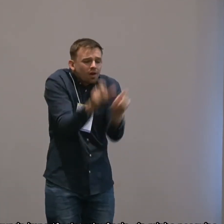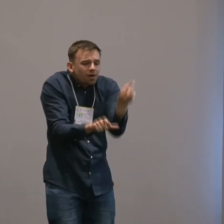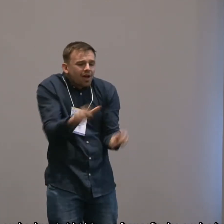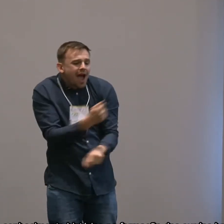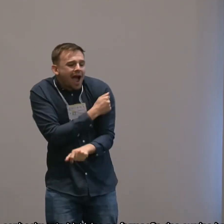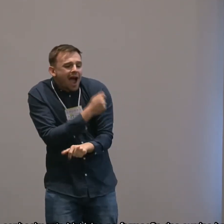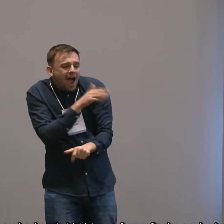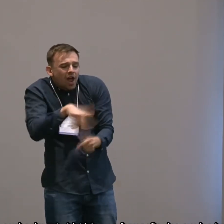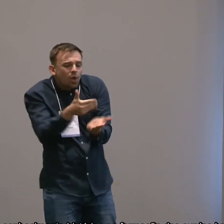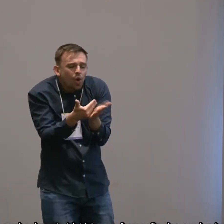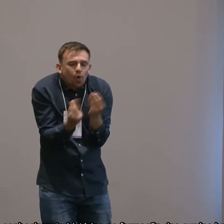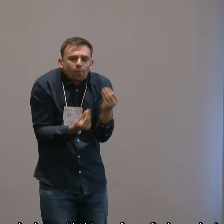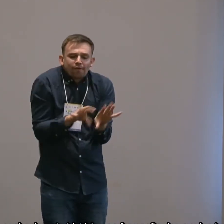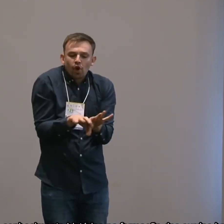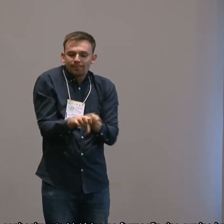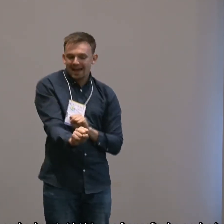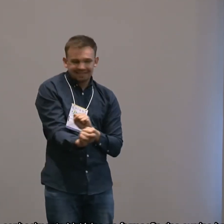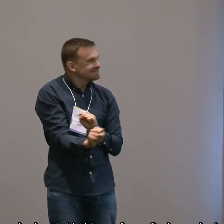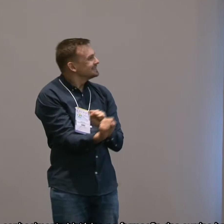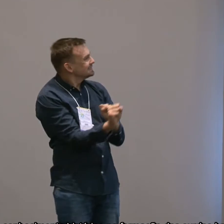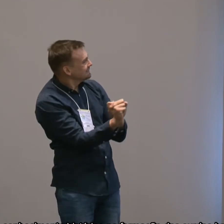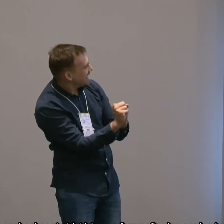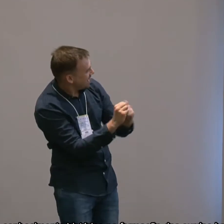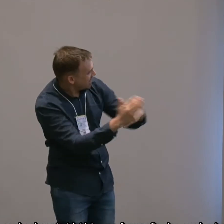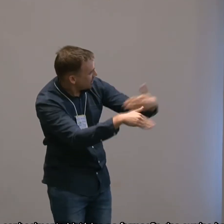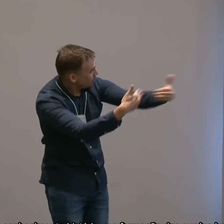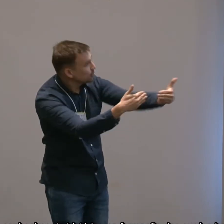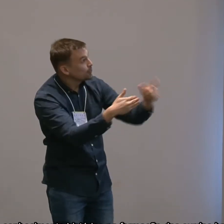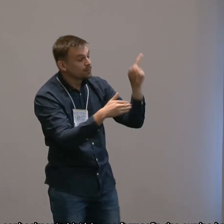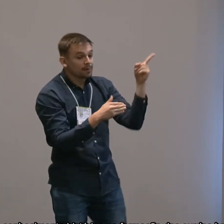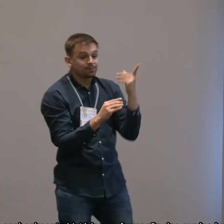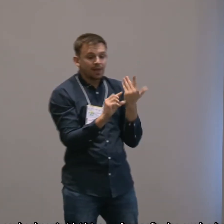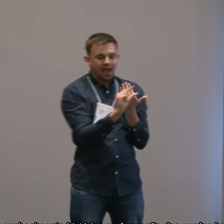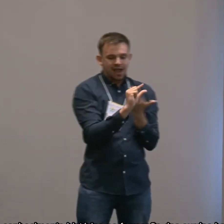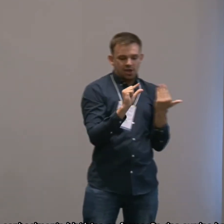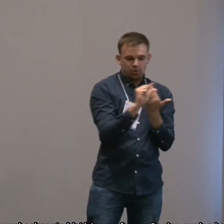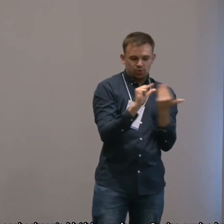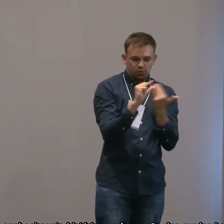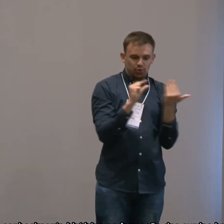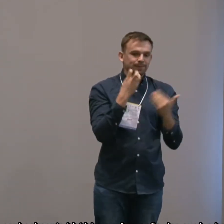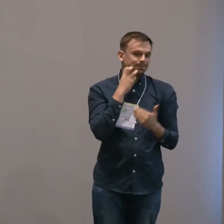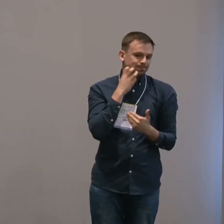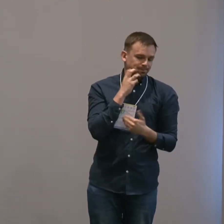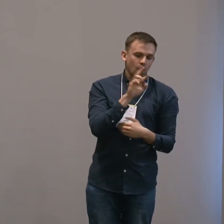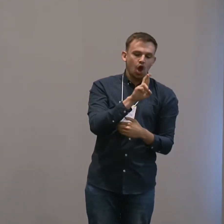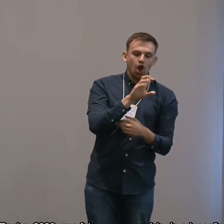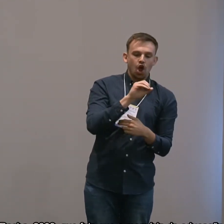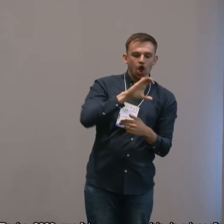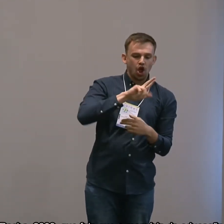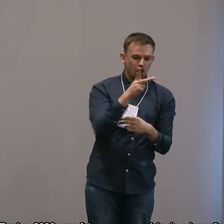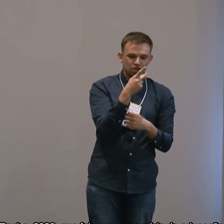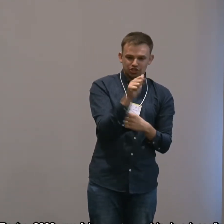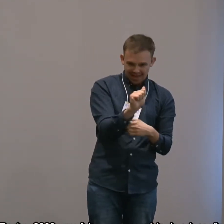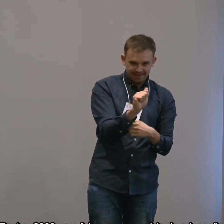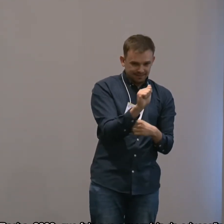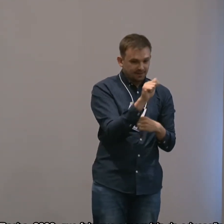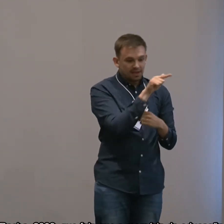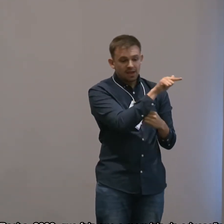é relacionada ao conhecimento histórico na formação do povo surdo brasileiro existe um autor Rocha